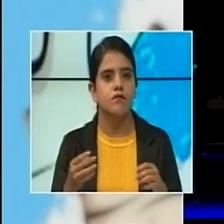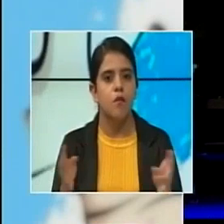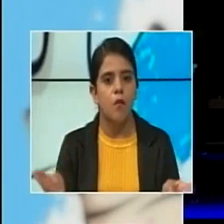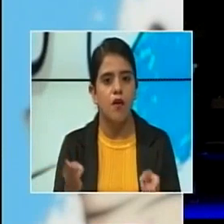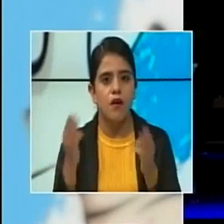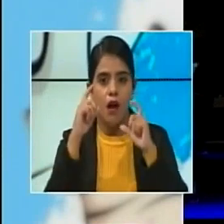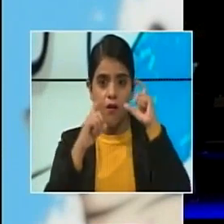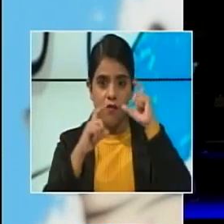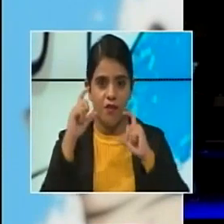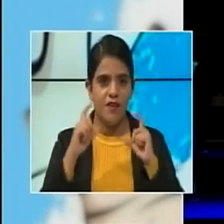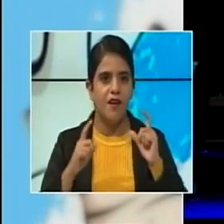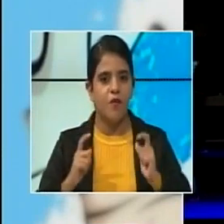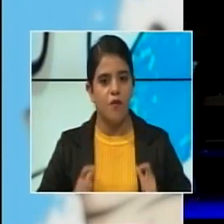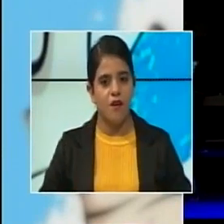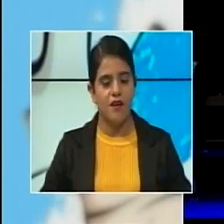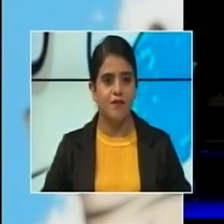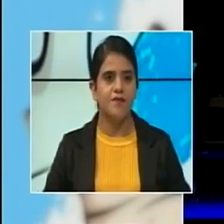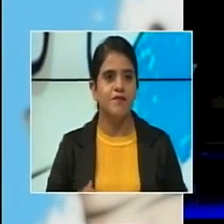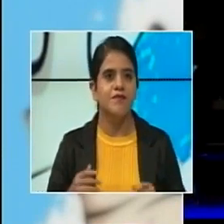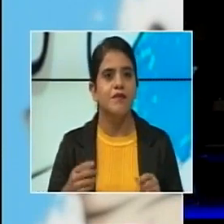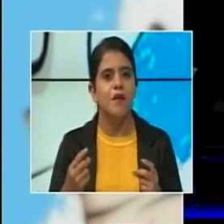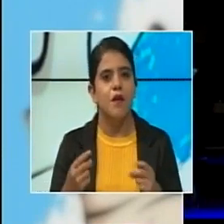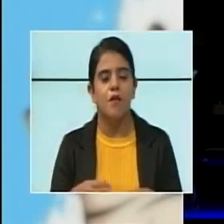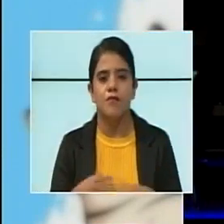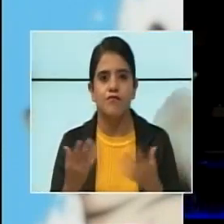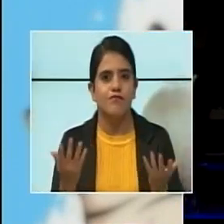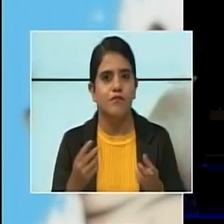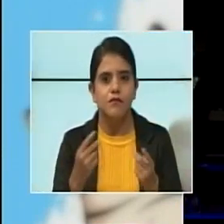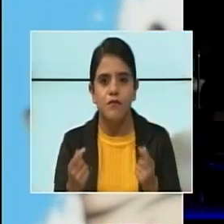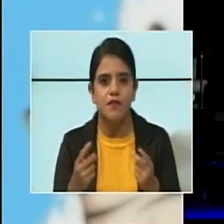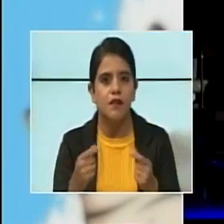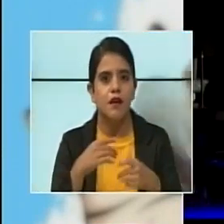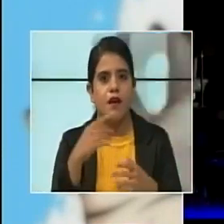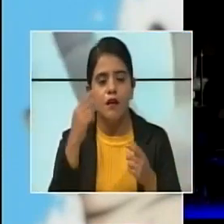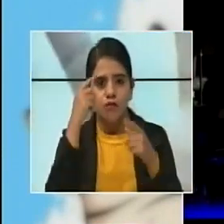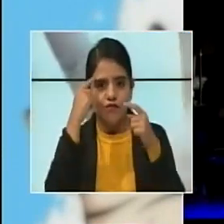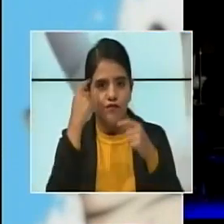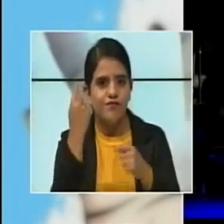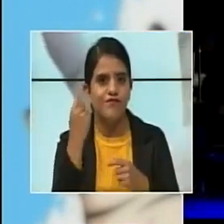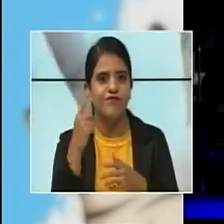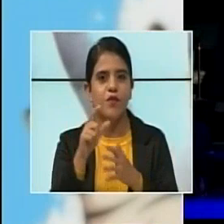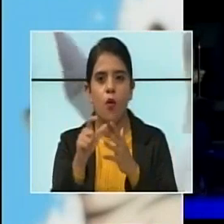las personas con o sin discapacidad podamos, somos iguales.